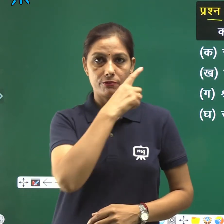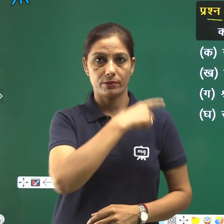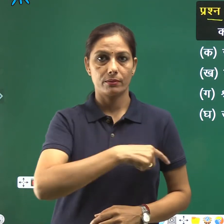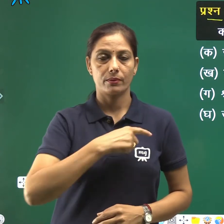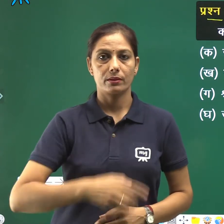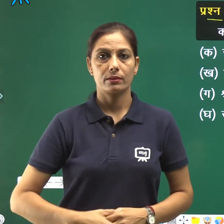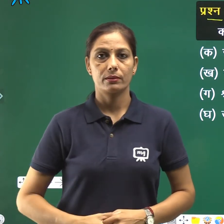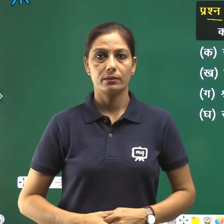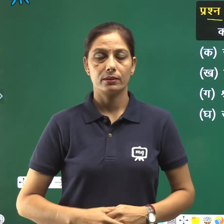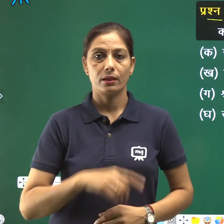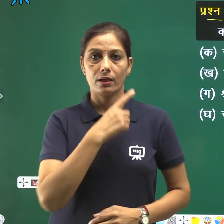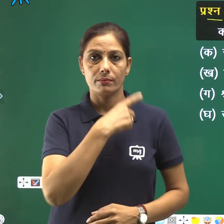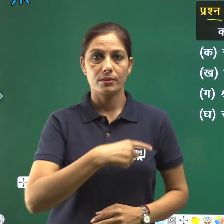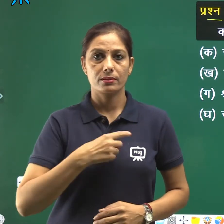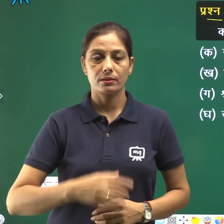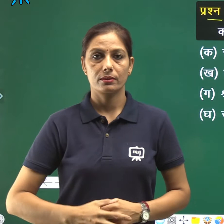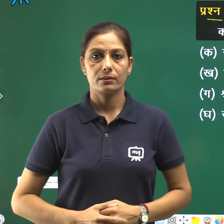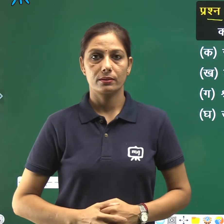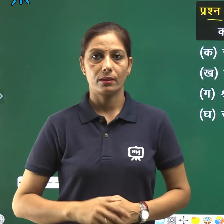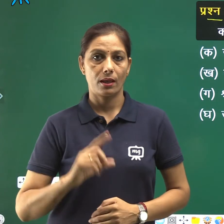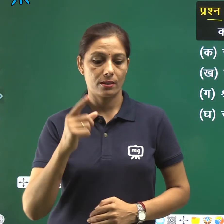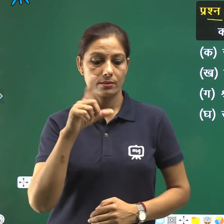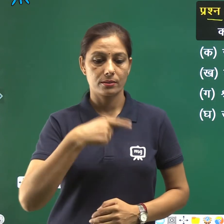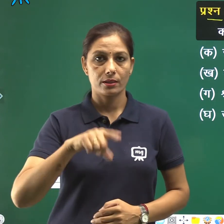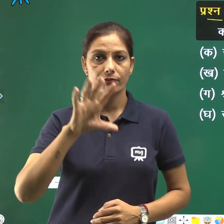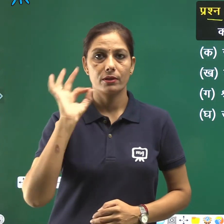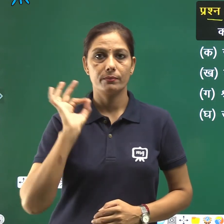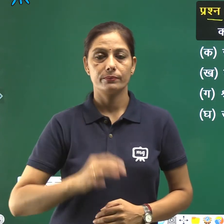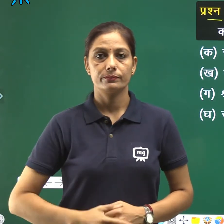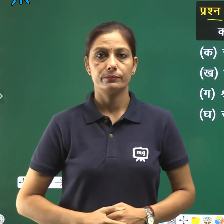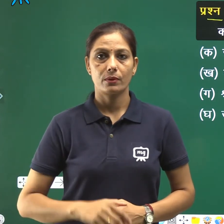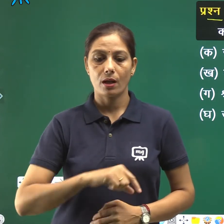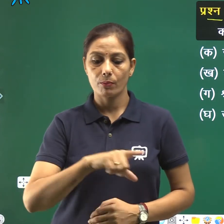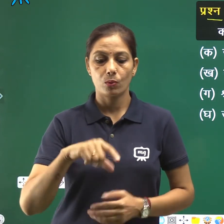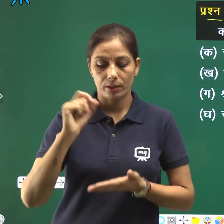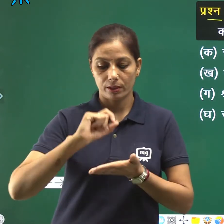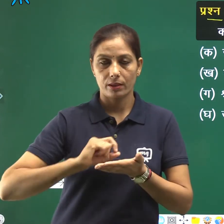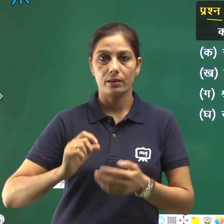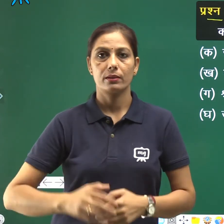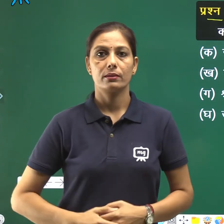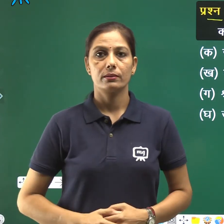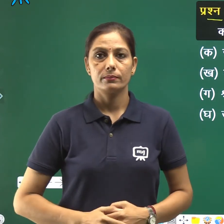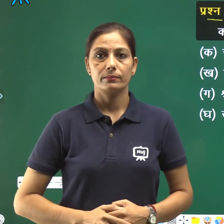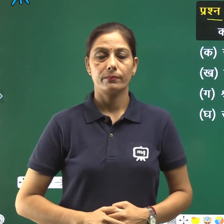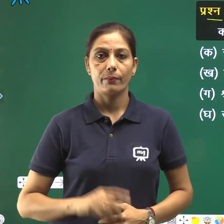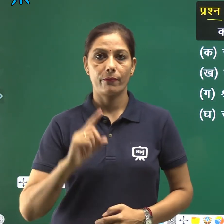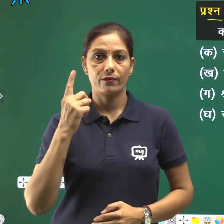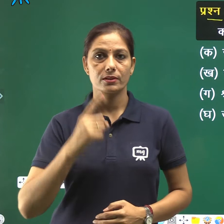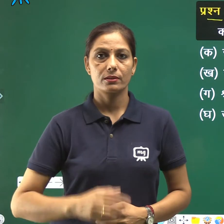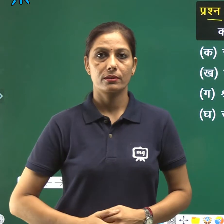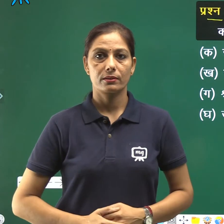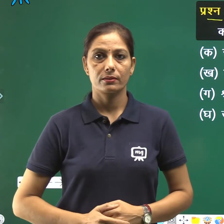है, जिनमें से एक सही विकल्प आपको लिखना है। पहला